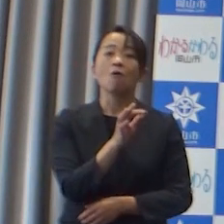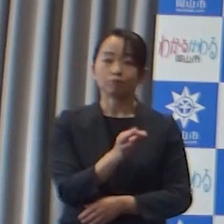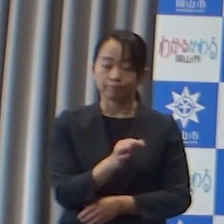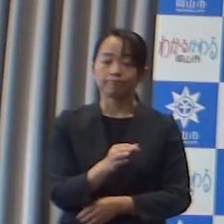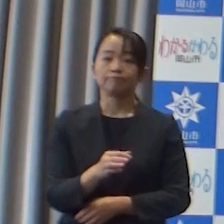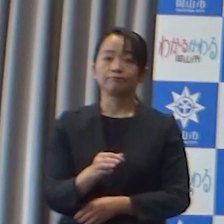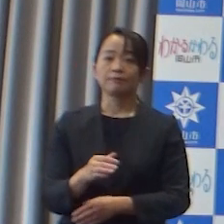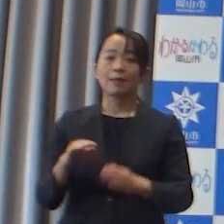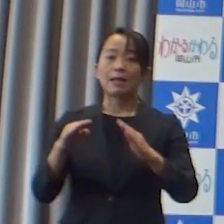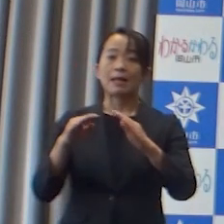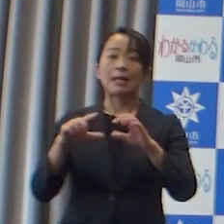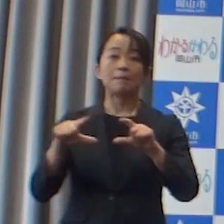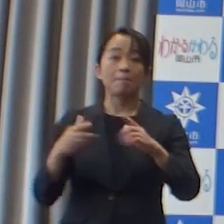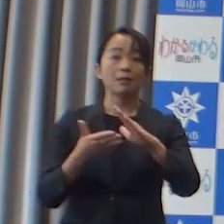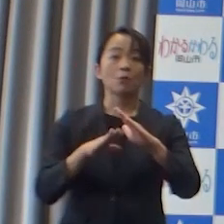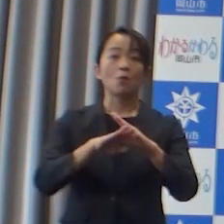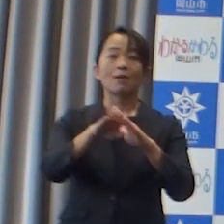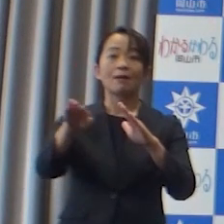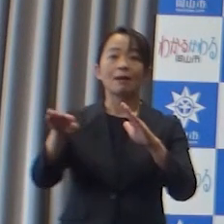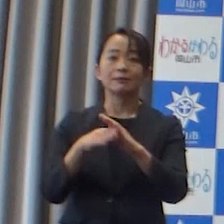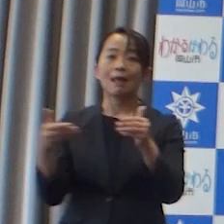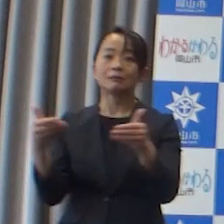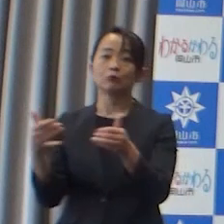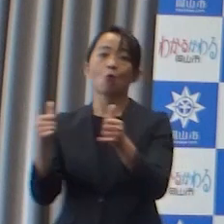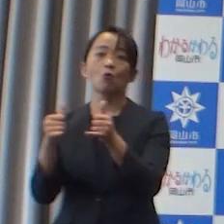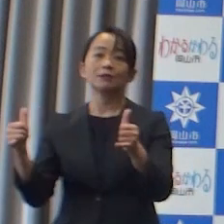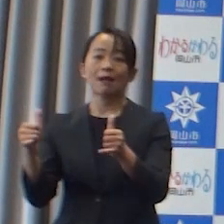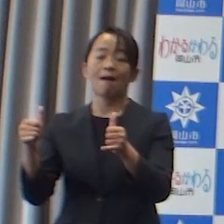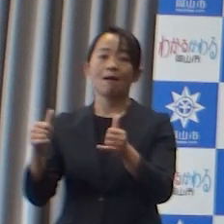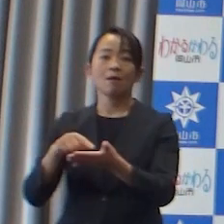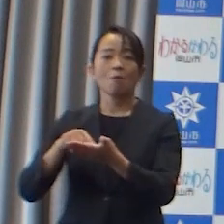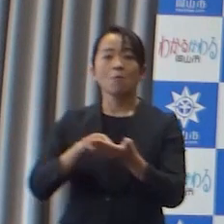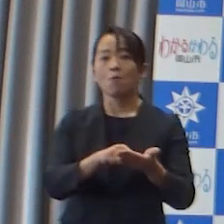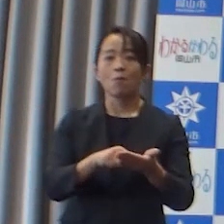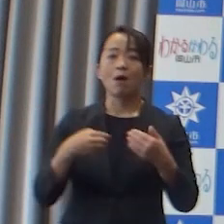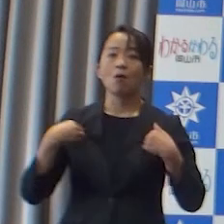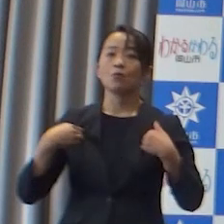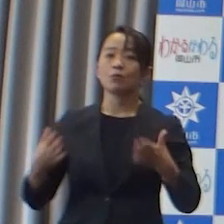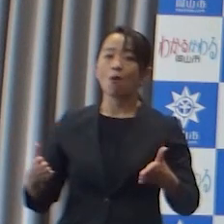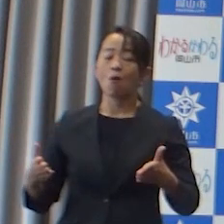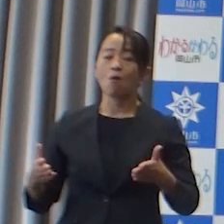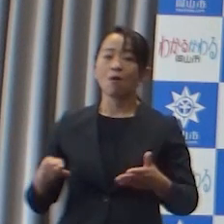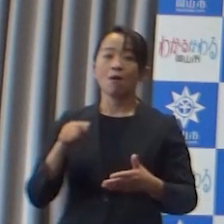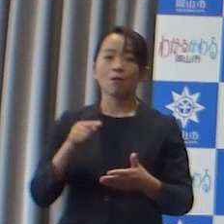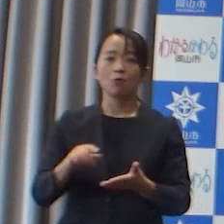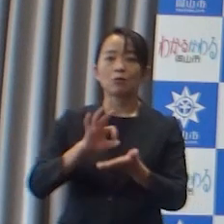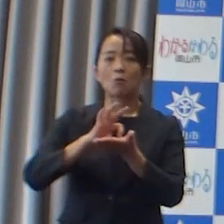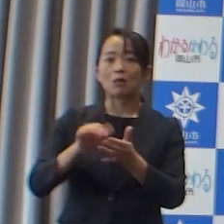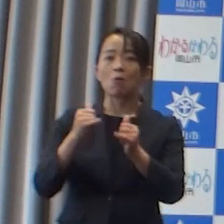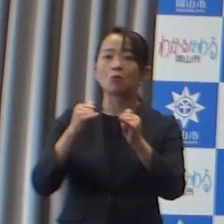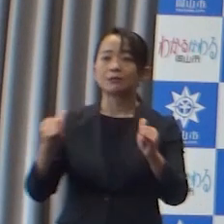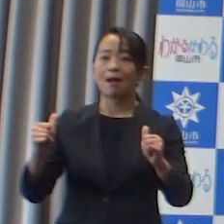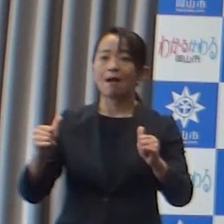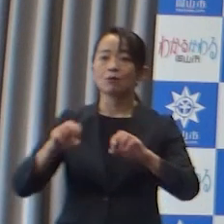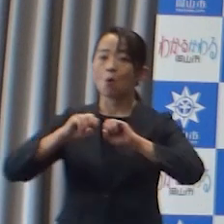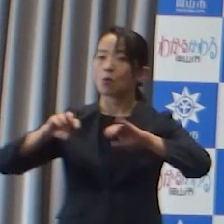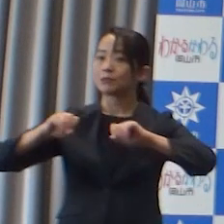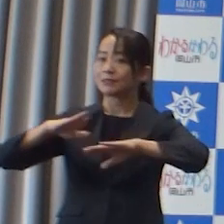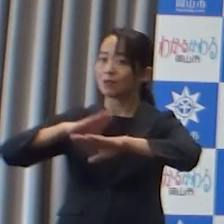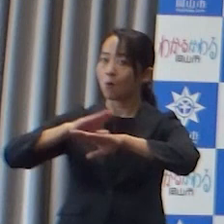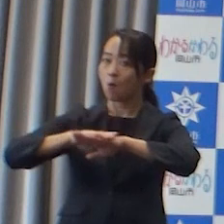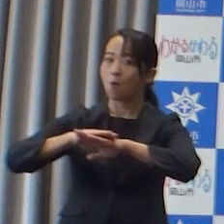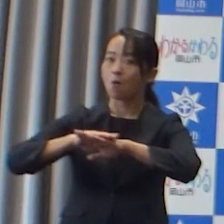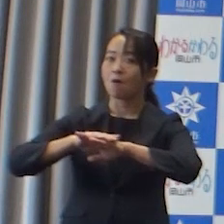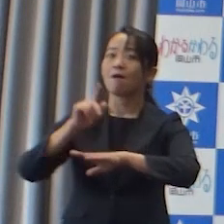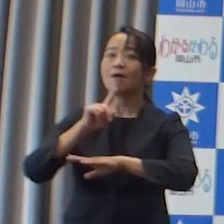続きは不要であります。値引きを実施した際の LP ガス利用者に対するお知らせの方法等